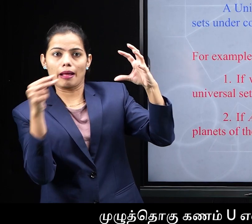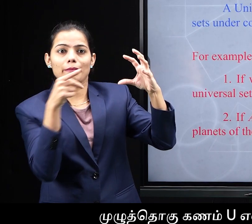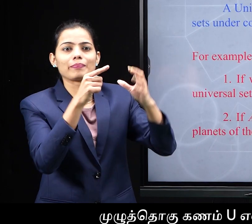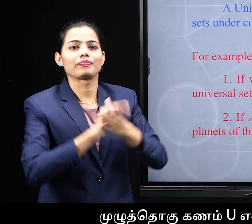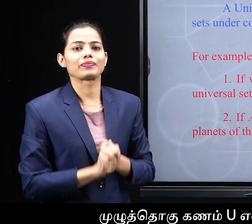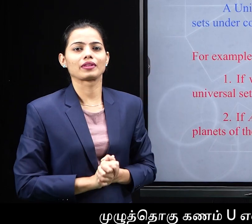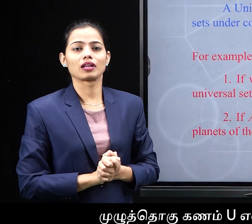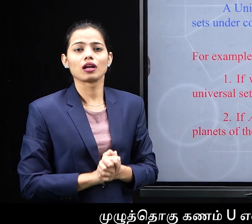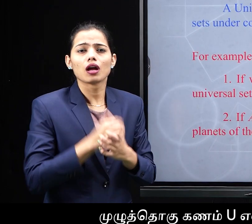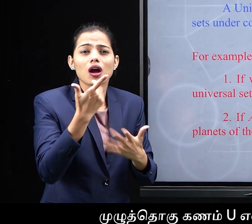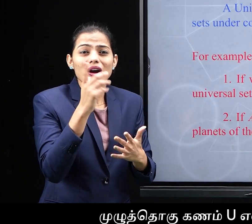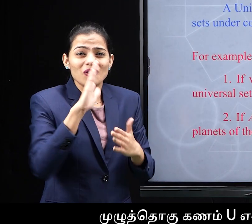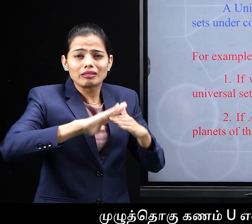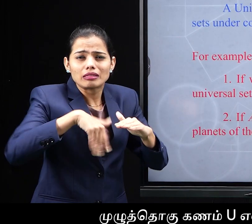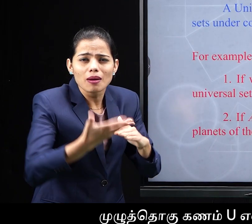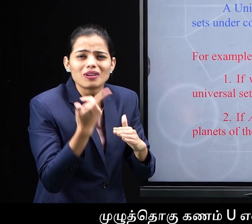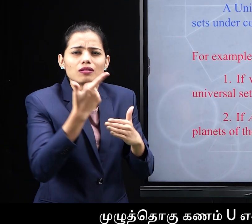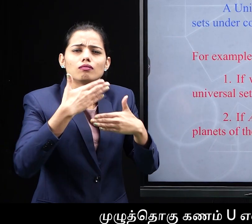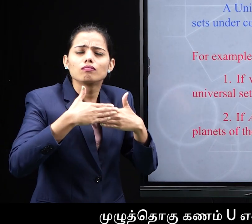கணம் U என்பது சூரிய குடும்பத்தின் கோள்கள்.